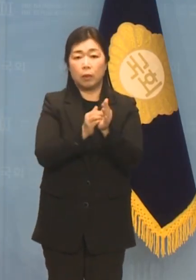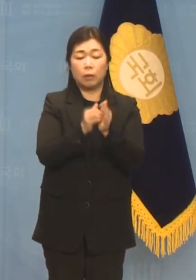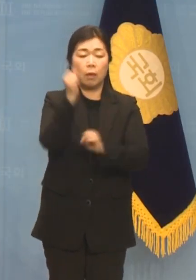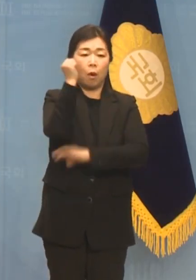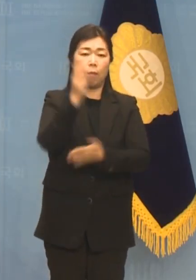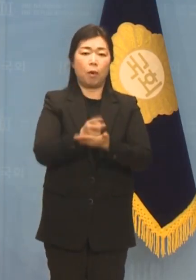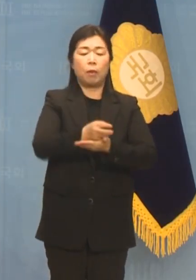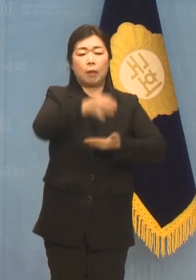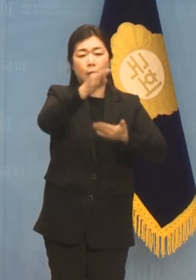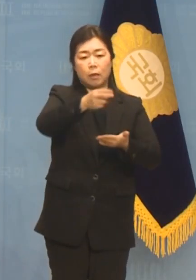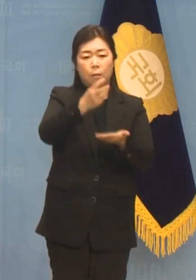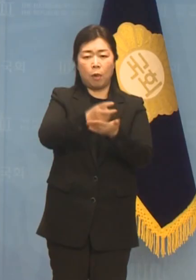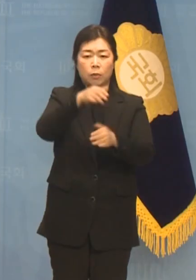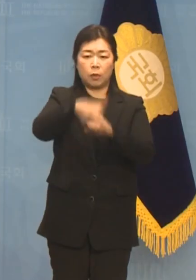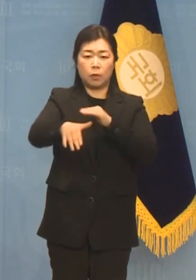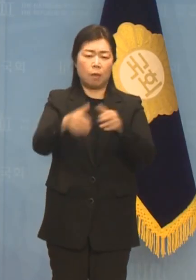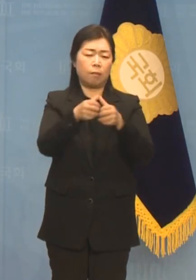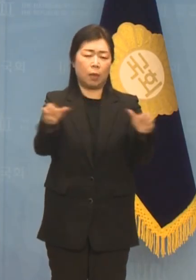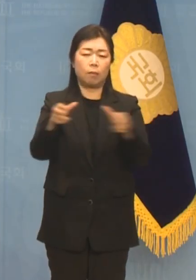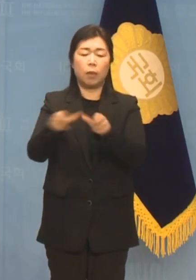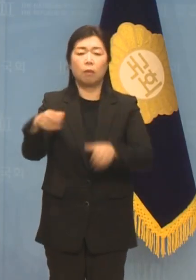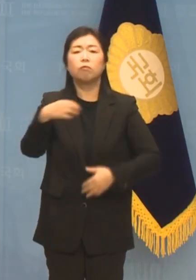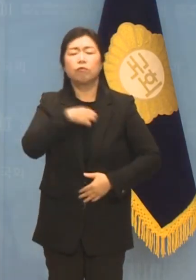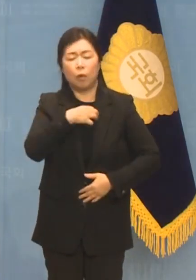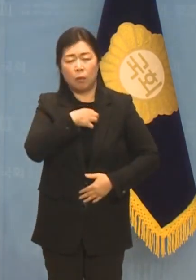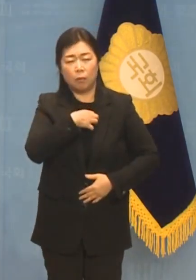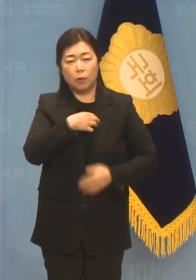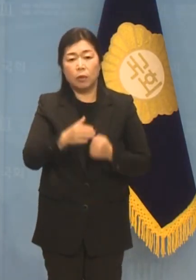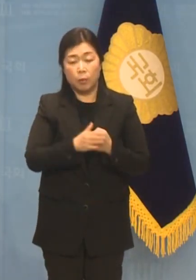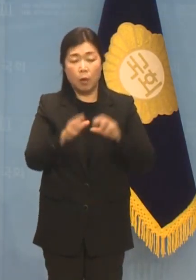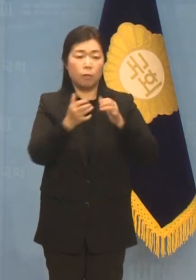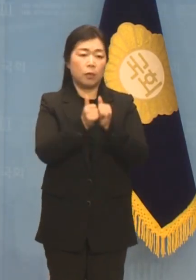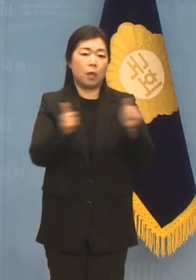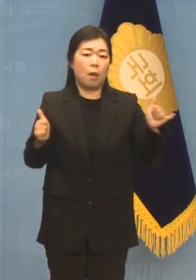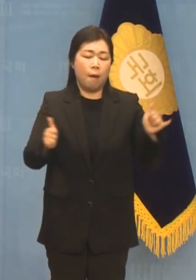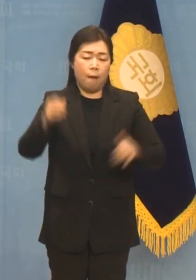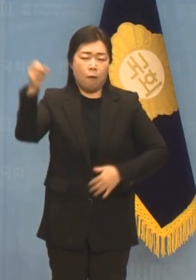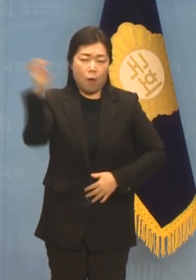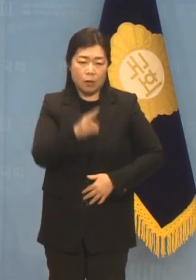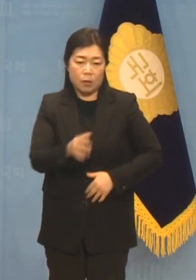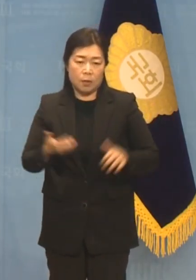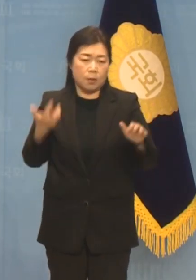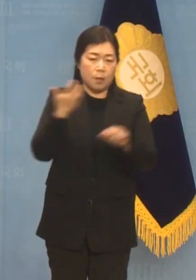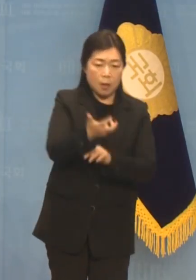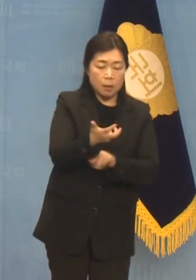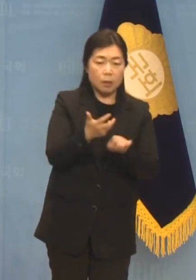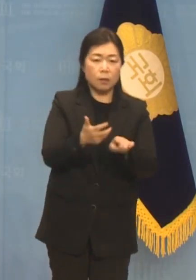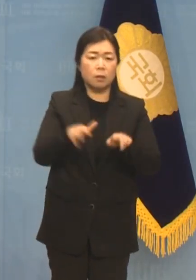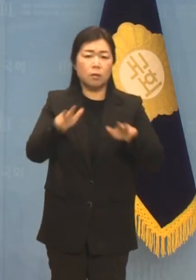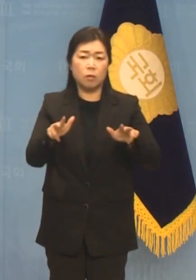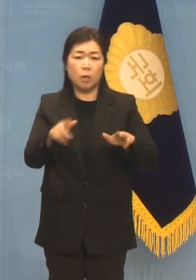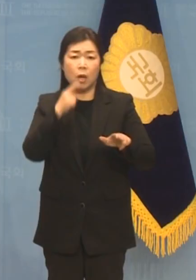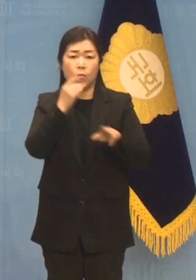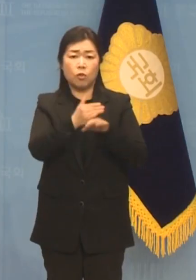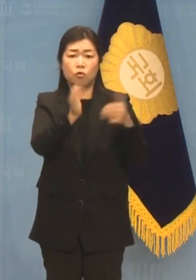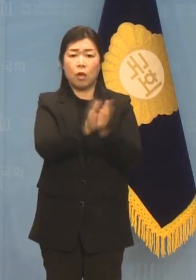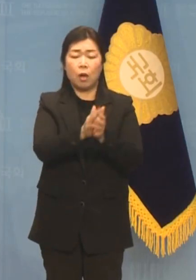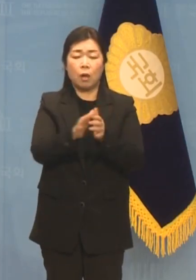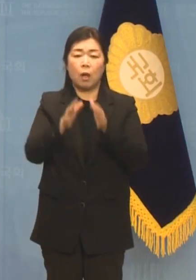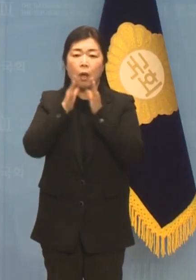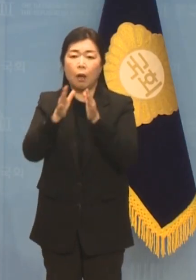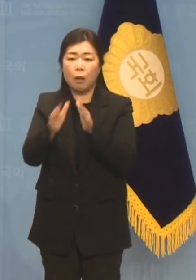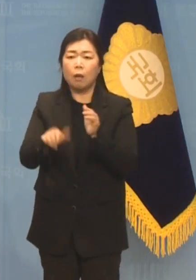가치와 법치가 파괴될 위기에 몰리자 국민들이 광주까지 찾아가 아직도 민주당에 속고